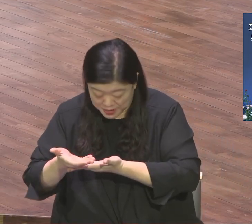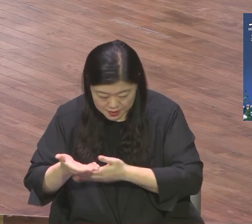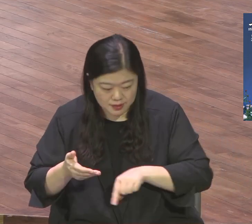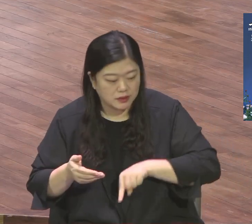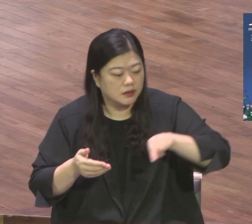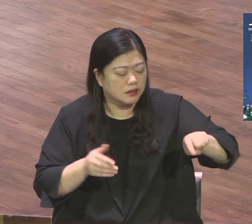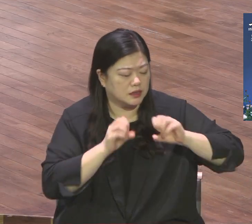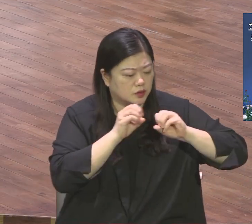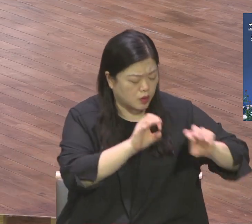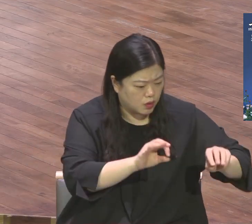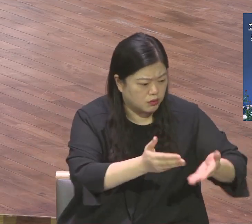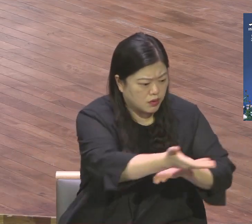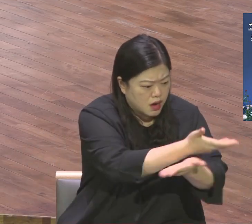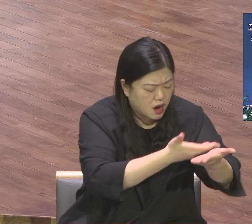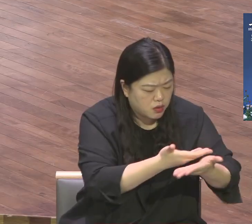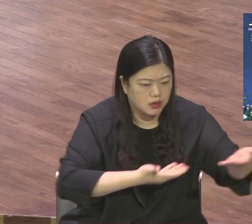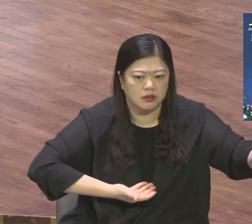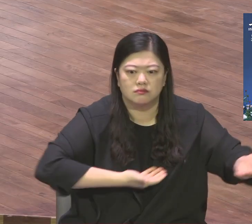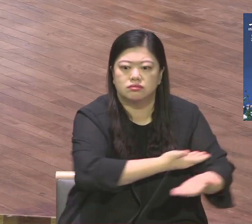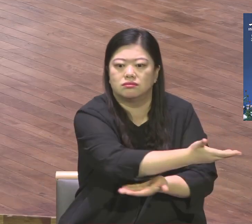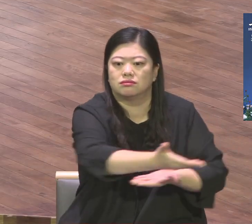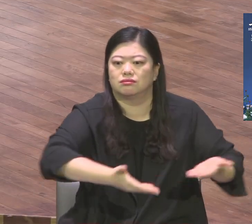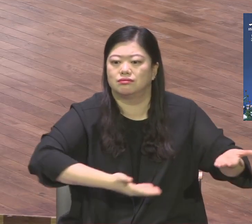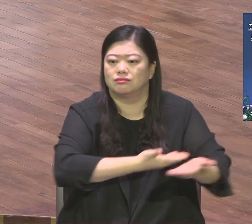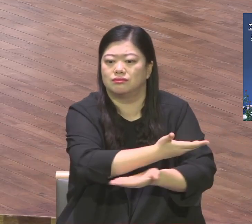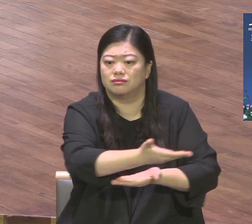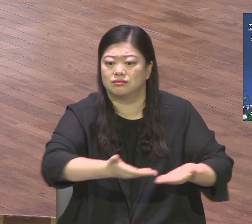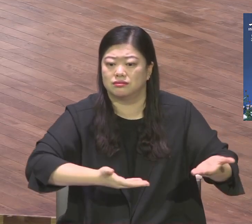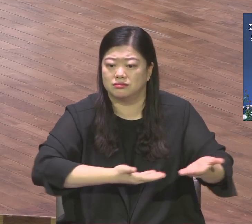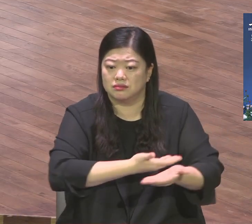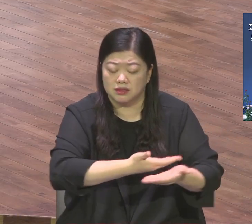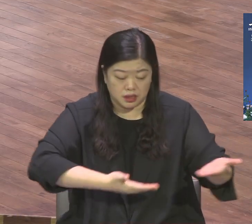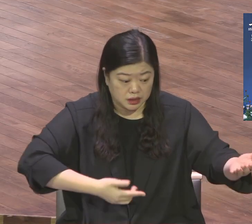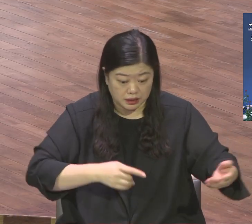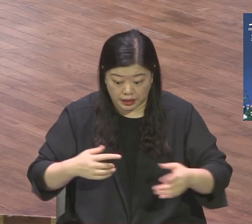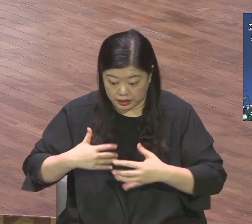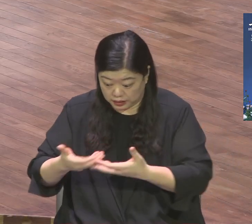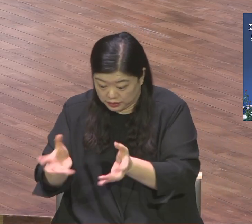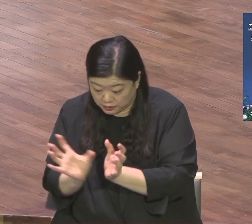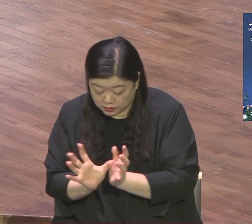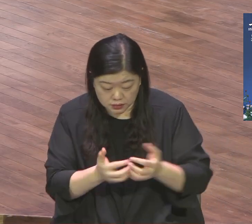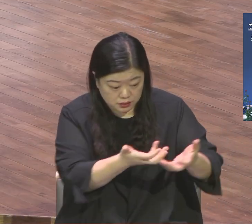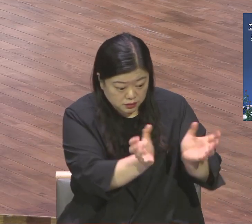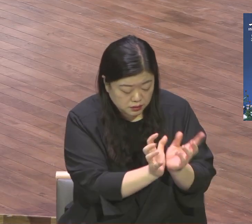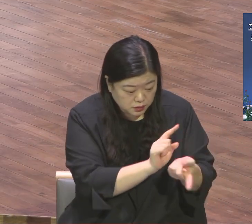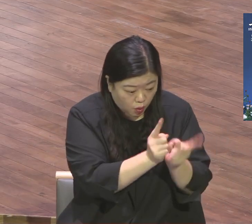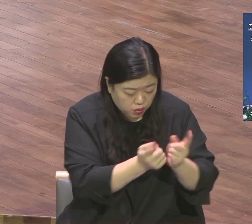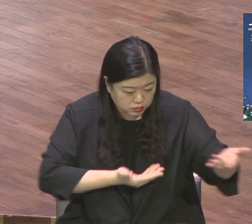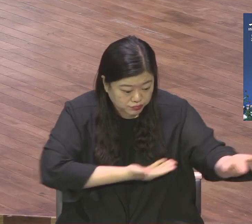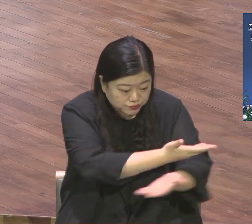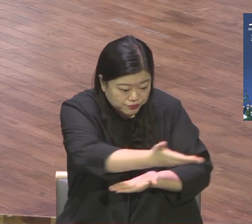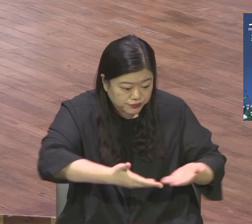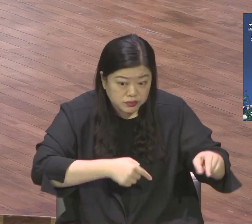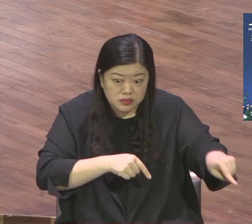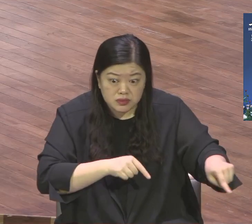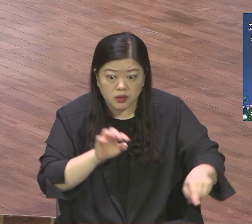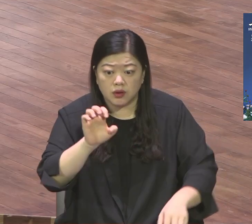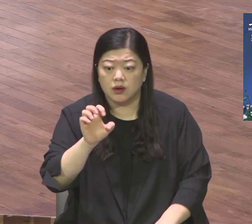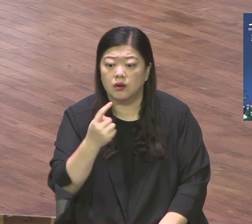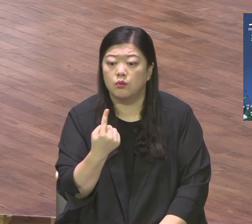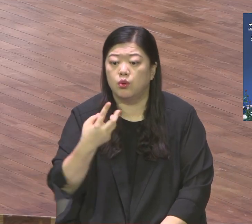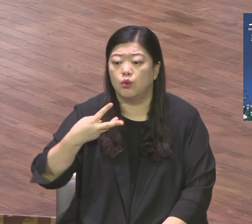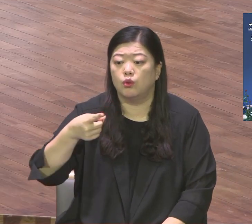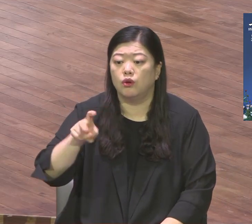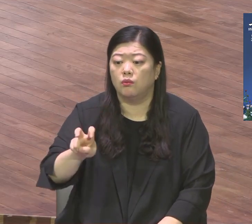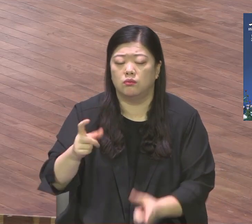사귐을 성도들 간에 있는 것을 가리켜서 뭐라 그래요? 포럼이라 그래요. 포럼. 서로 사귐 속에서 이 서로